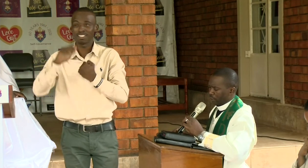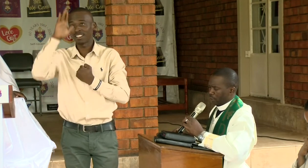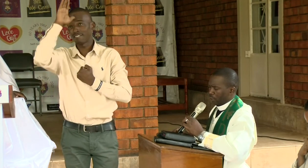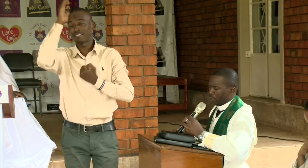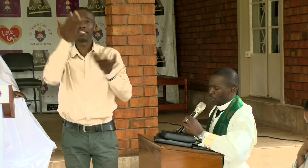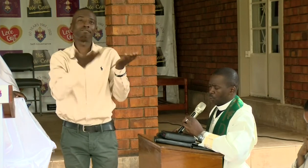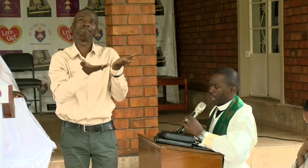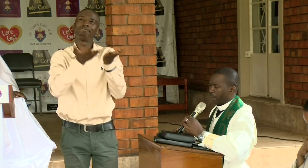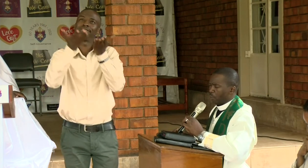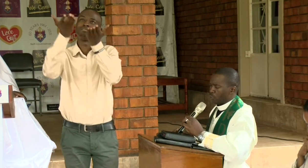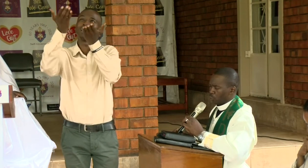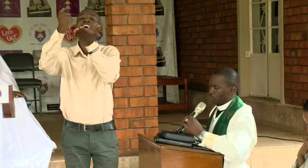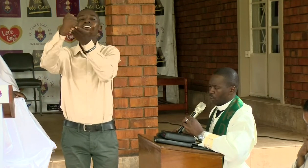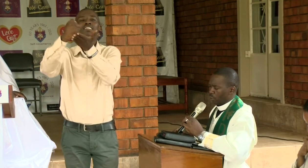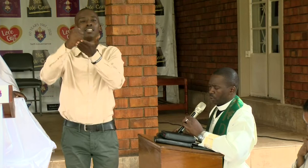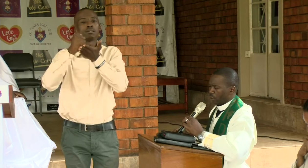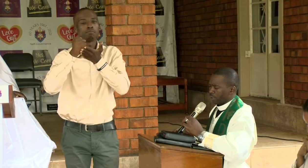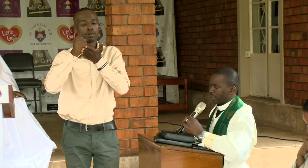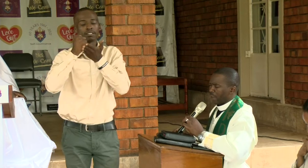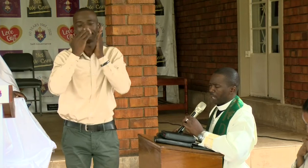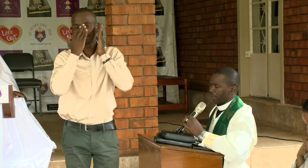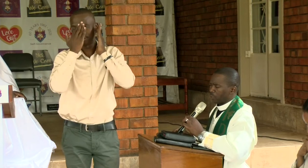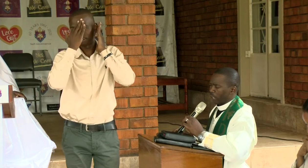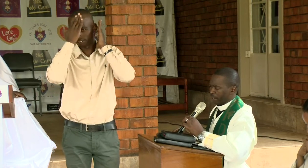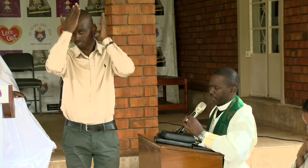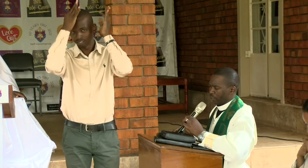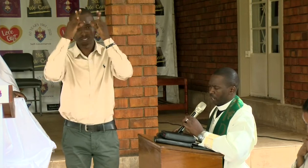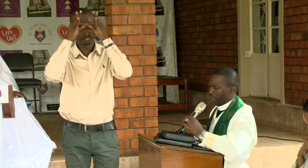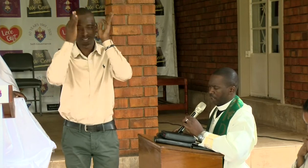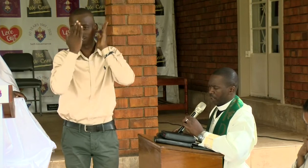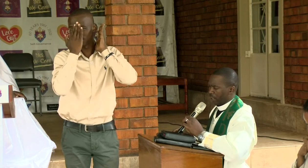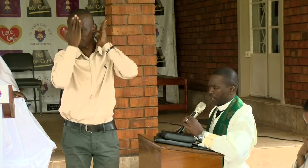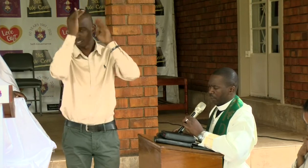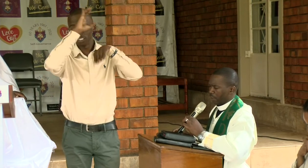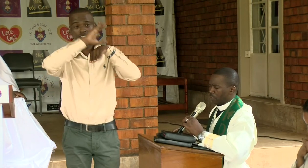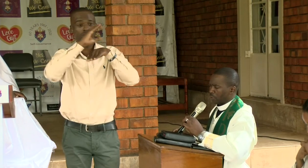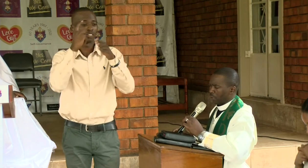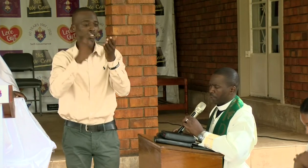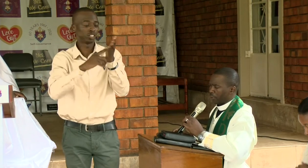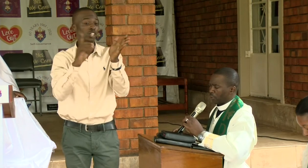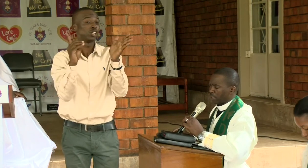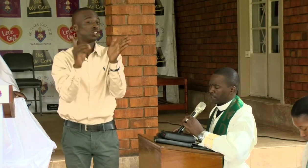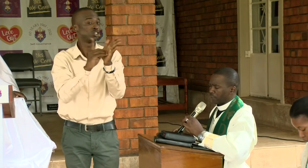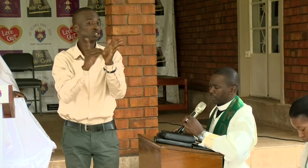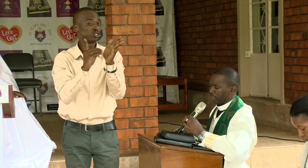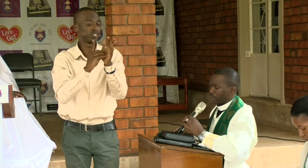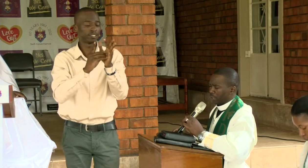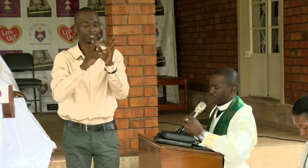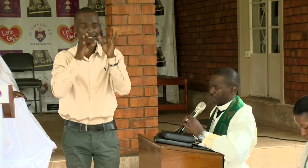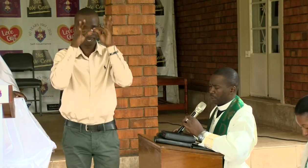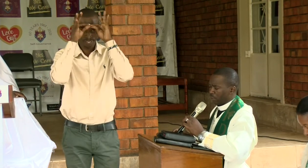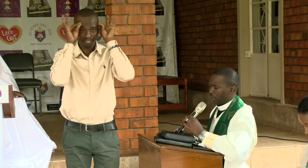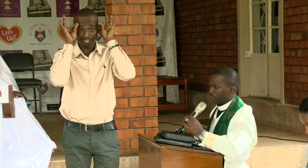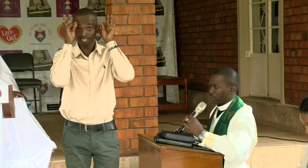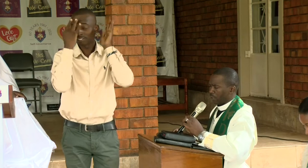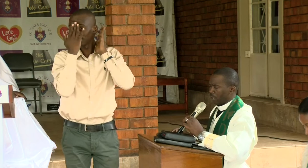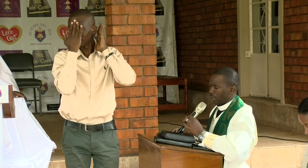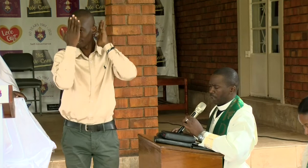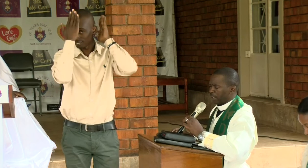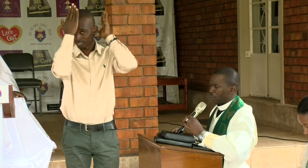ekingi oyambe omuddu wo ssaabalabizi w'ekkanisa ya Uganda the most reverend Dr. Stephen Samuel Kaziimba